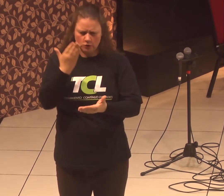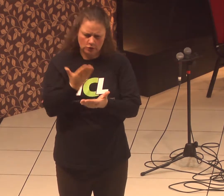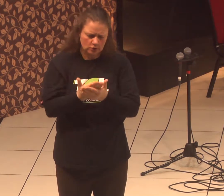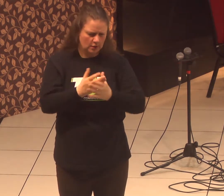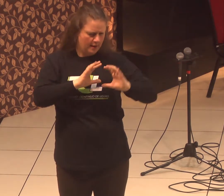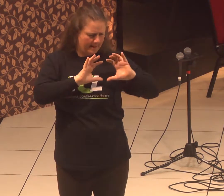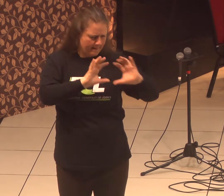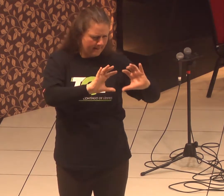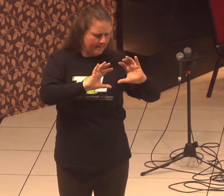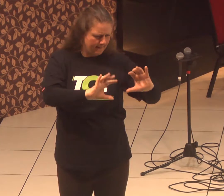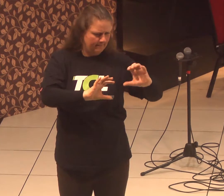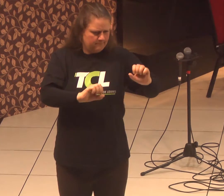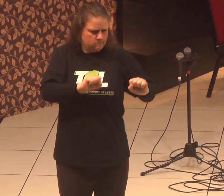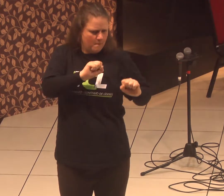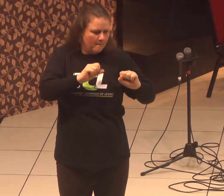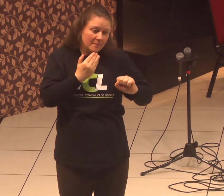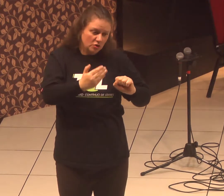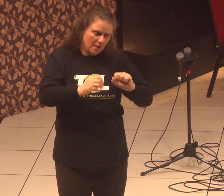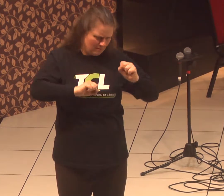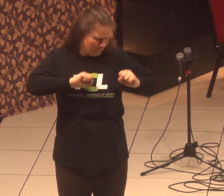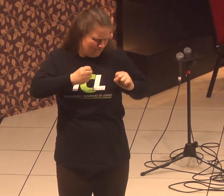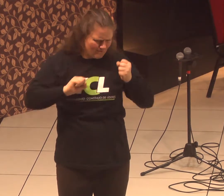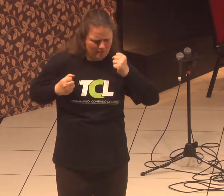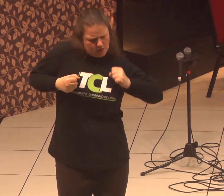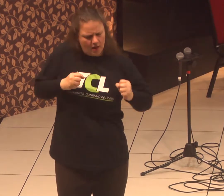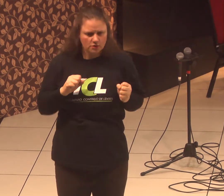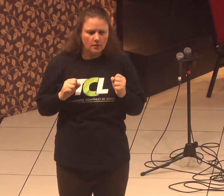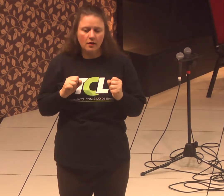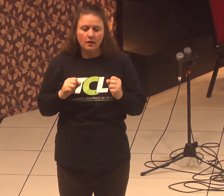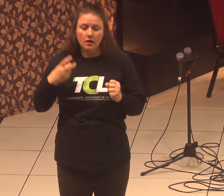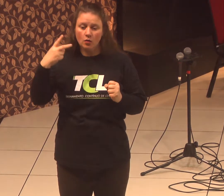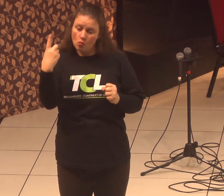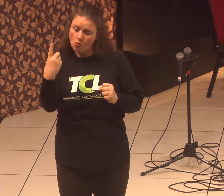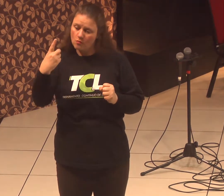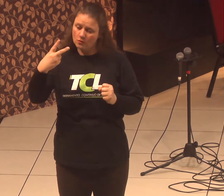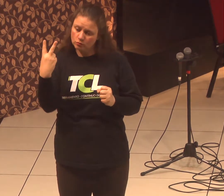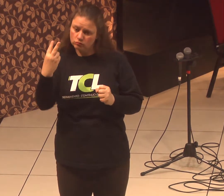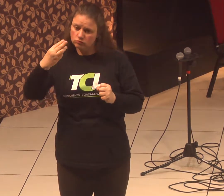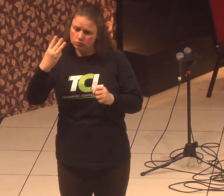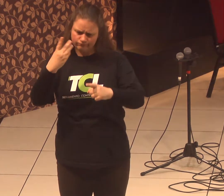Continua orando em outros momentos, continua insistindo, estimula a fé da pessoa.